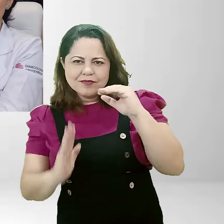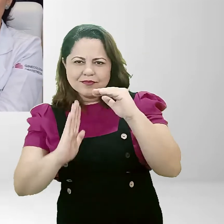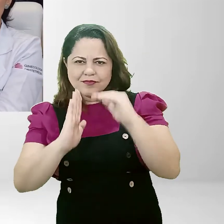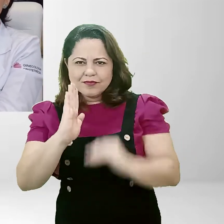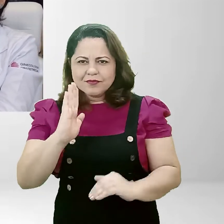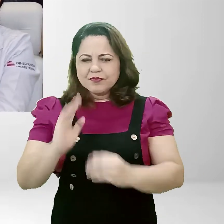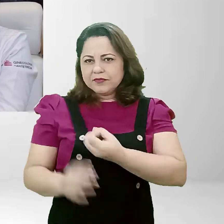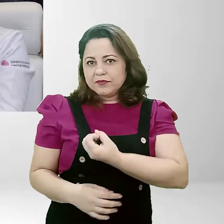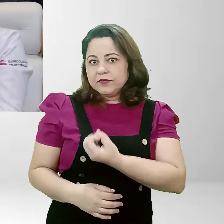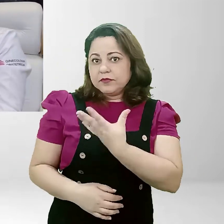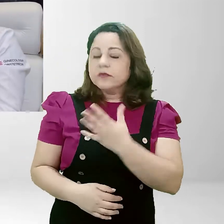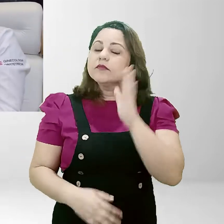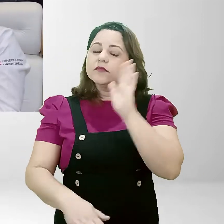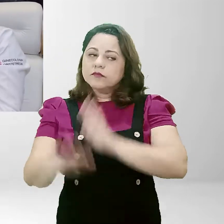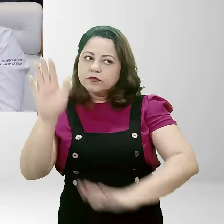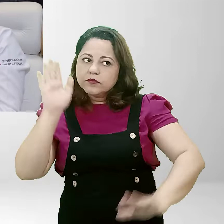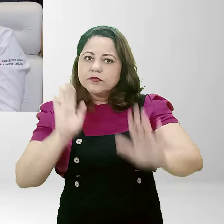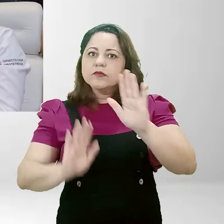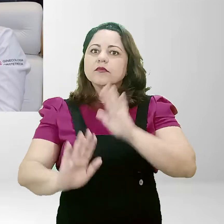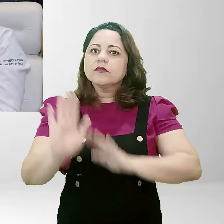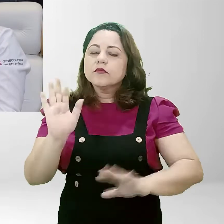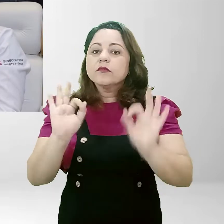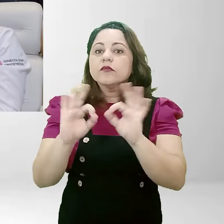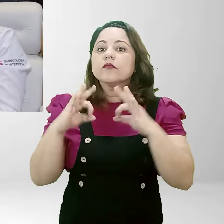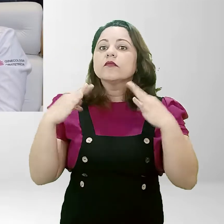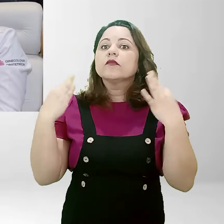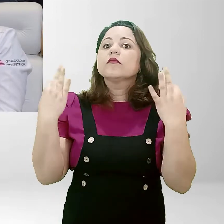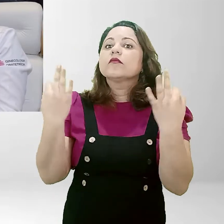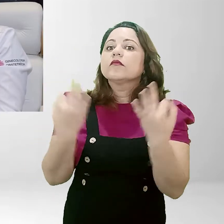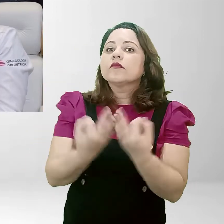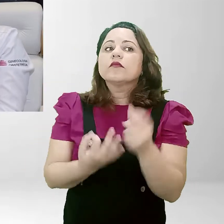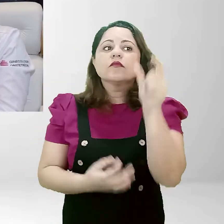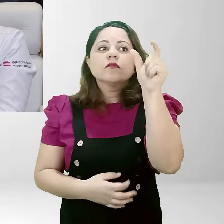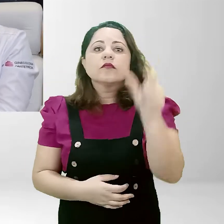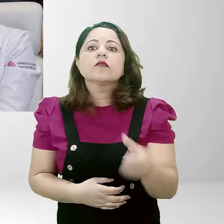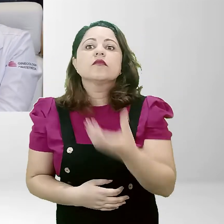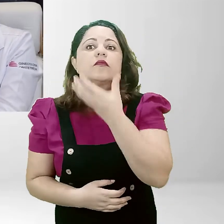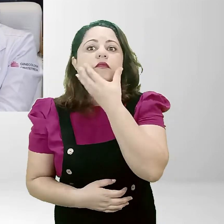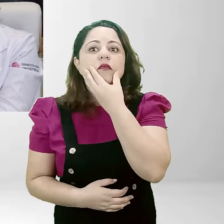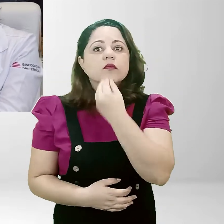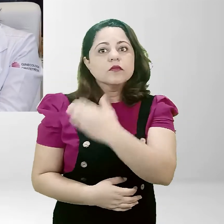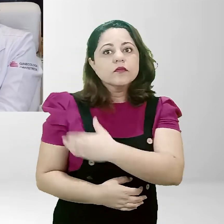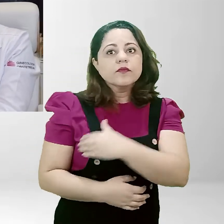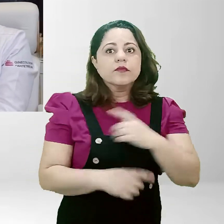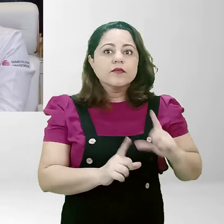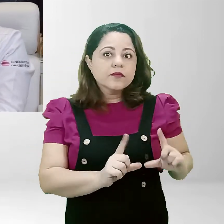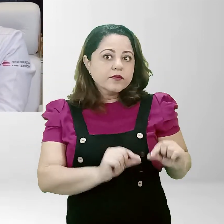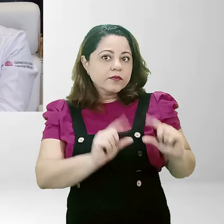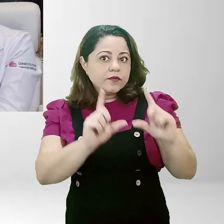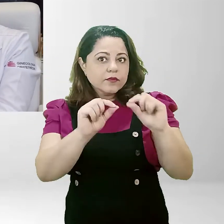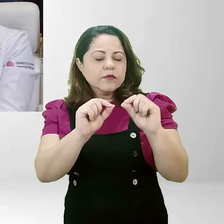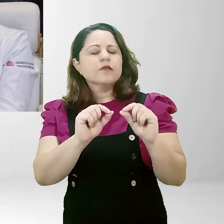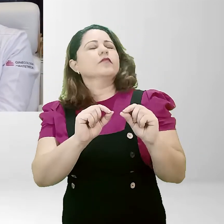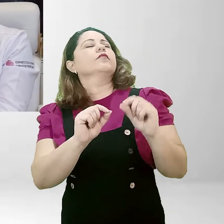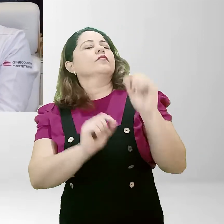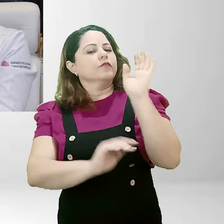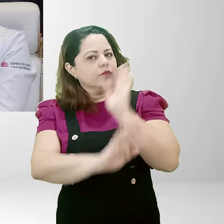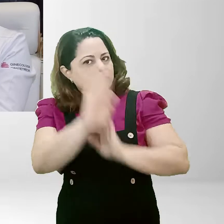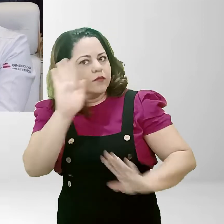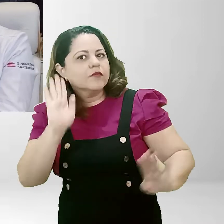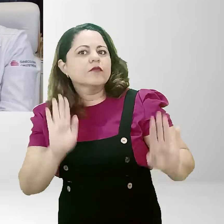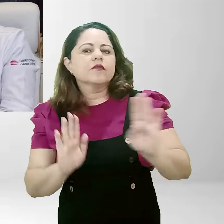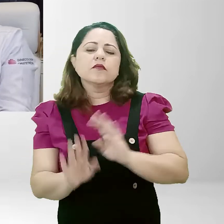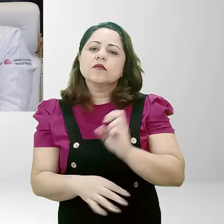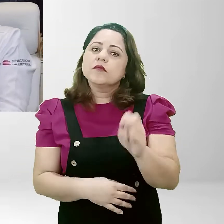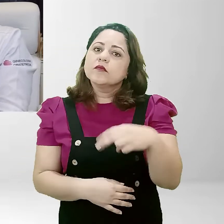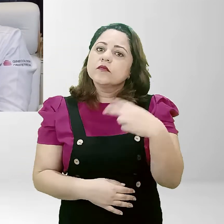grau, câncer de mama masculino na família e síndromes genéticas conhecidas que levam ao